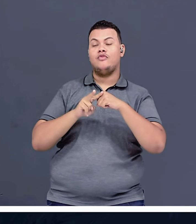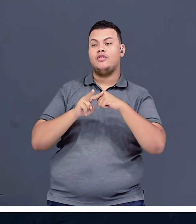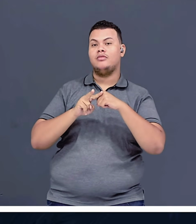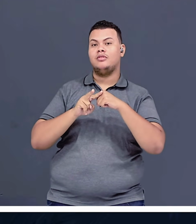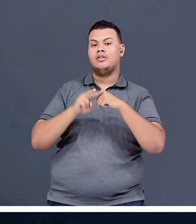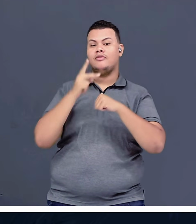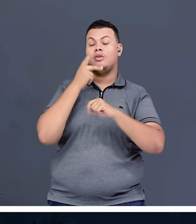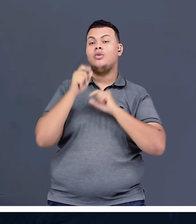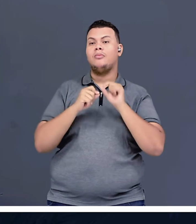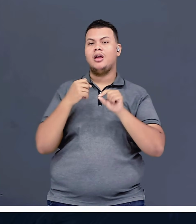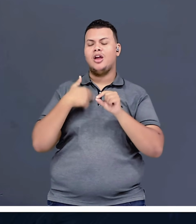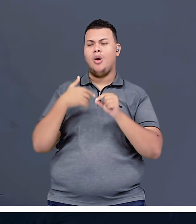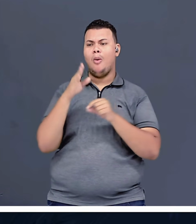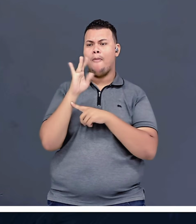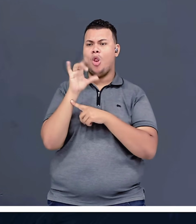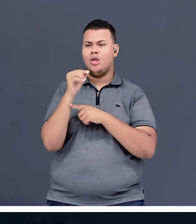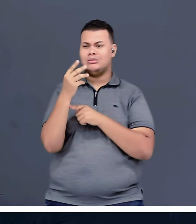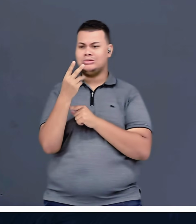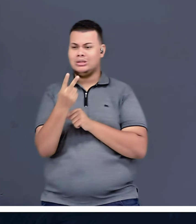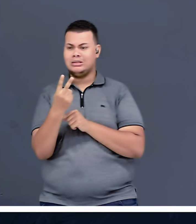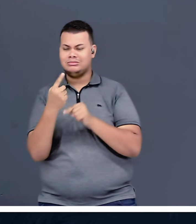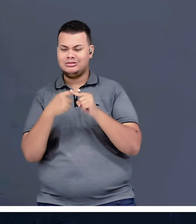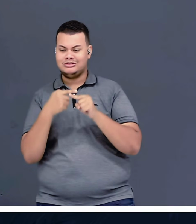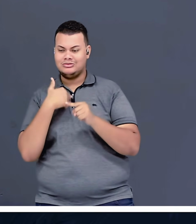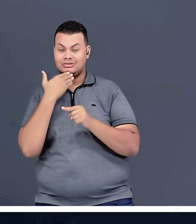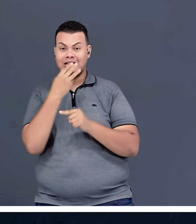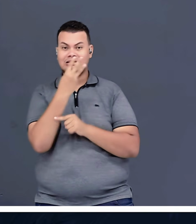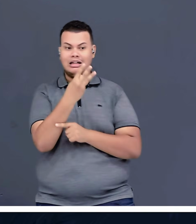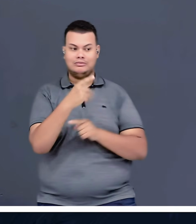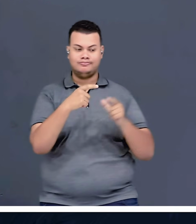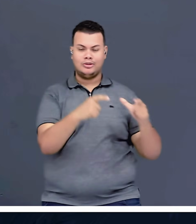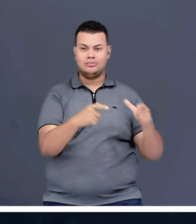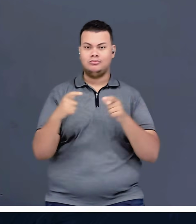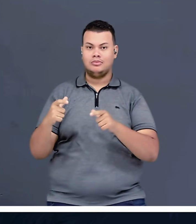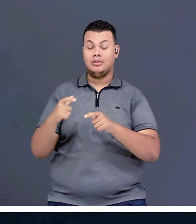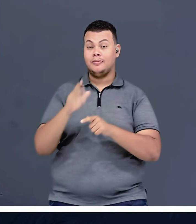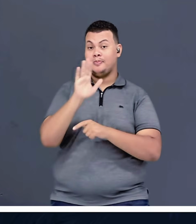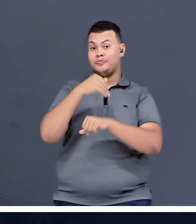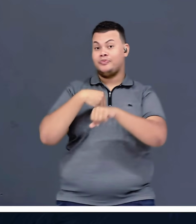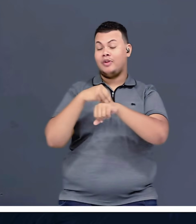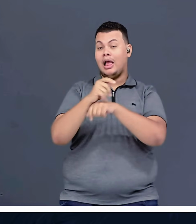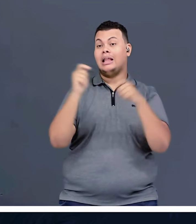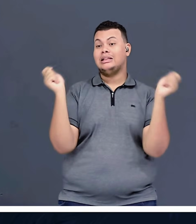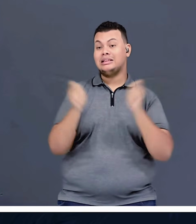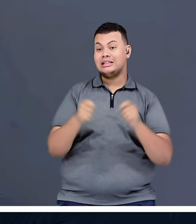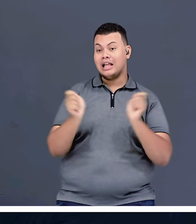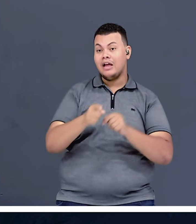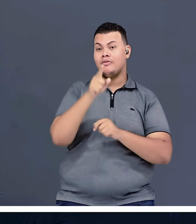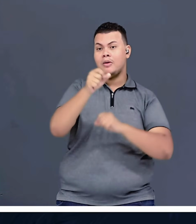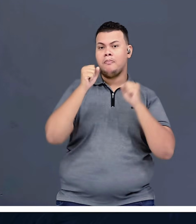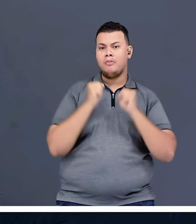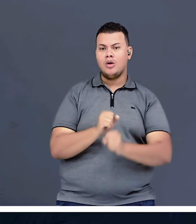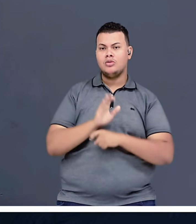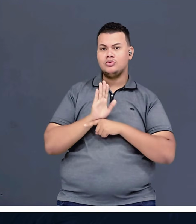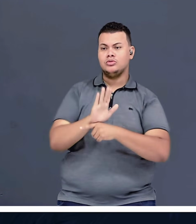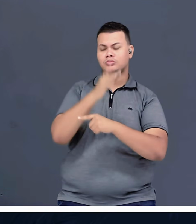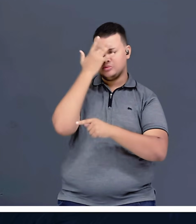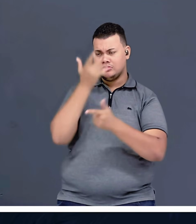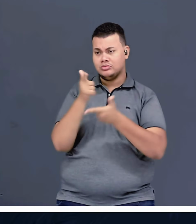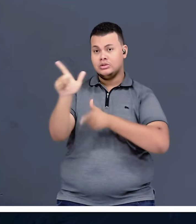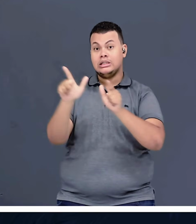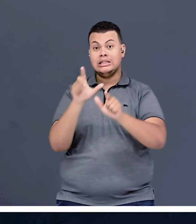fazer 3. Deixa eu te dizer, meu irmão, minha irmã, ainda dá para você fazer algo por alguém, mesmo que